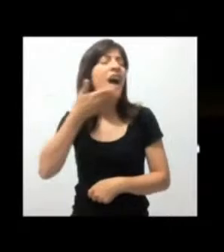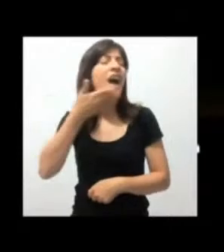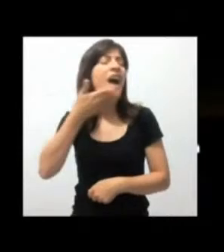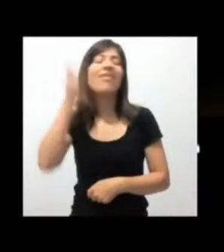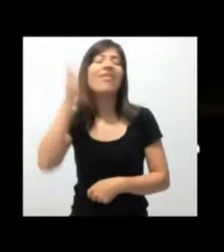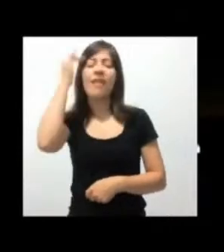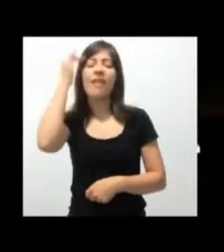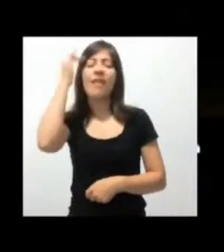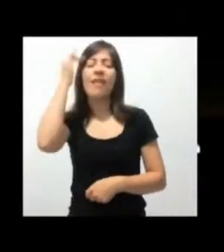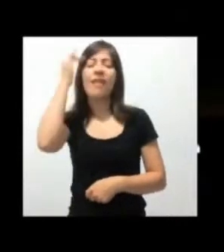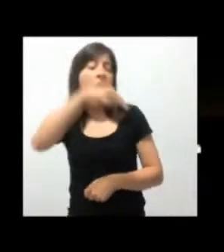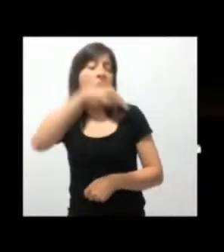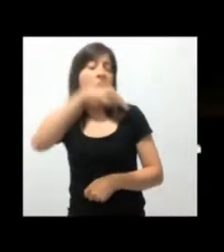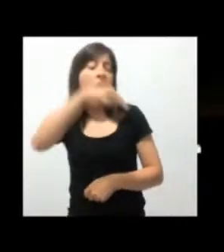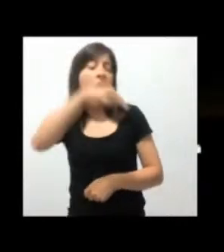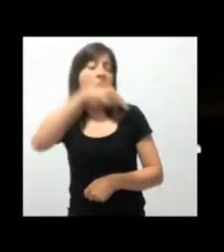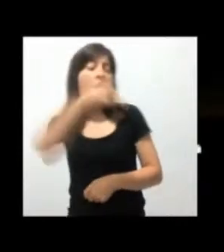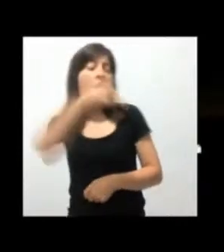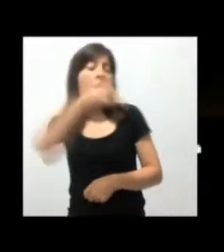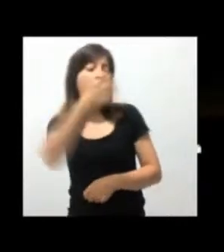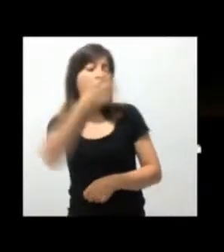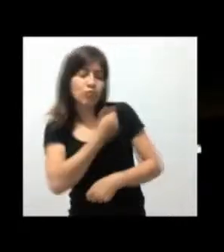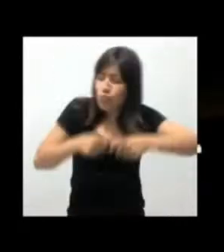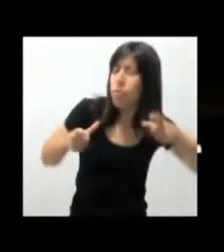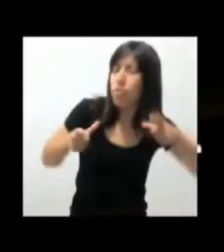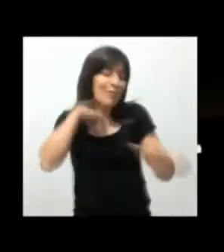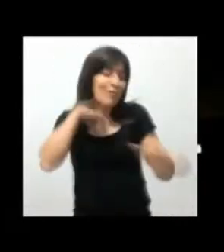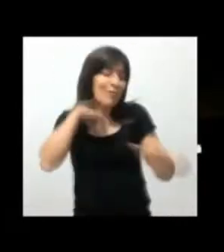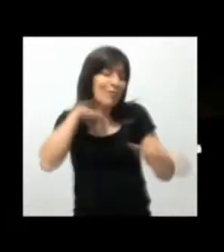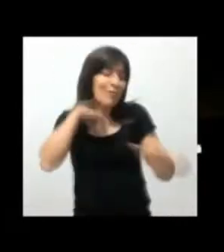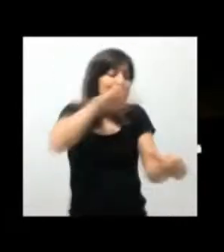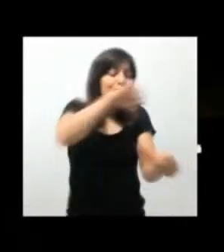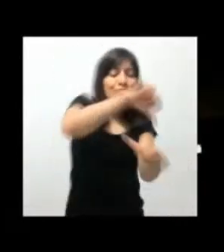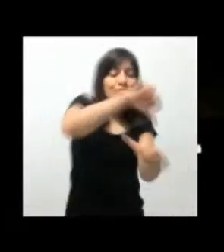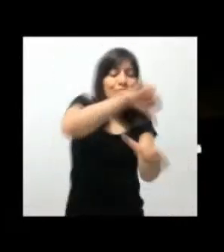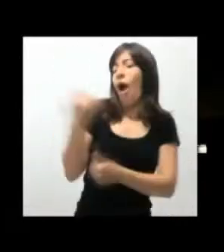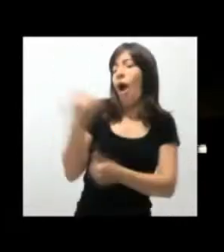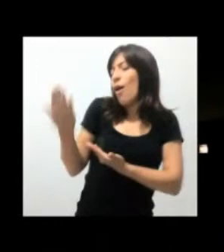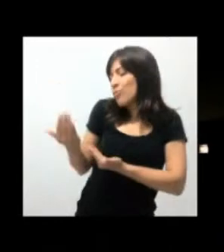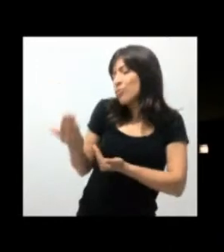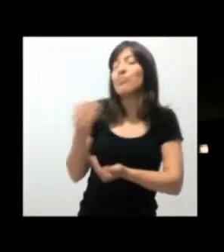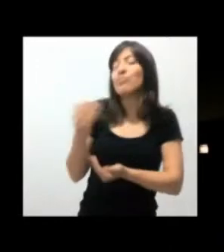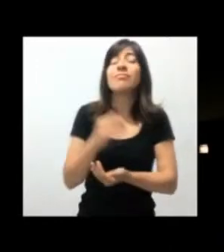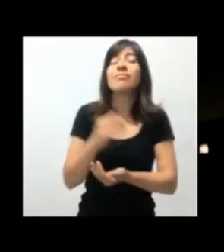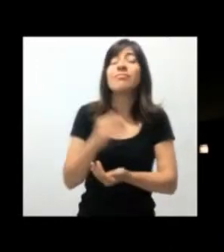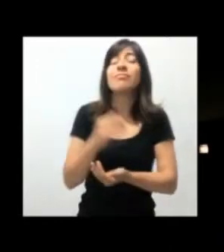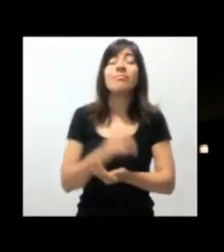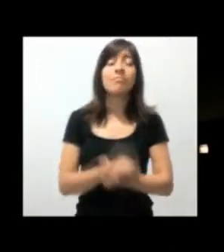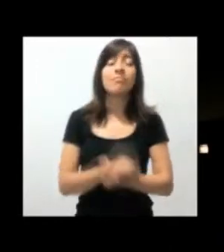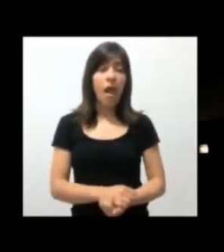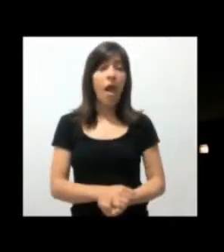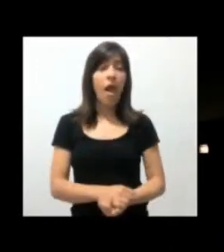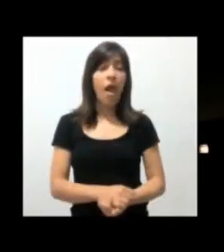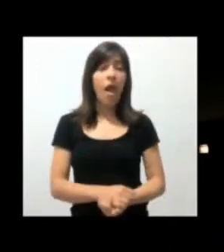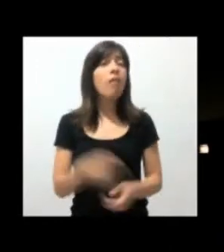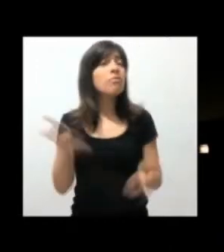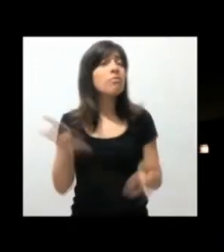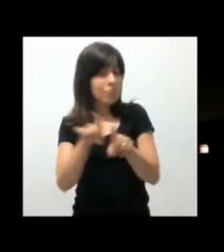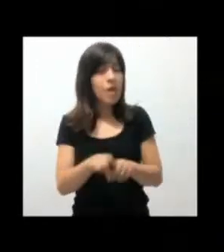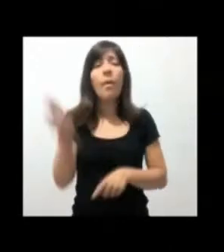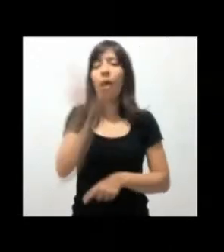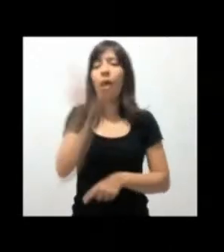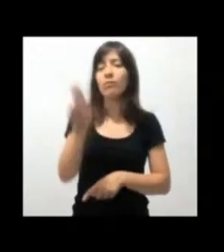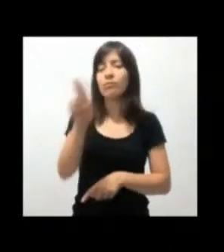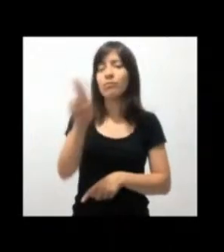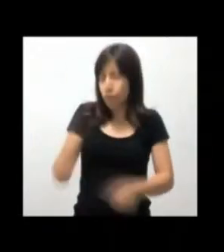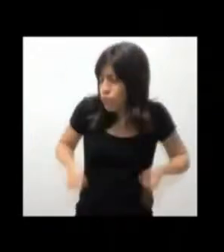eu me coloco no lugar de um jovem que também usa uma cadeira de rodas e que quer estudar. E aí